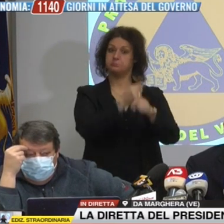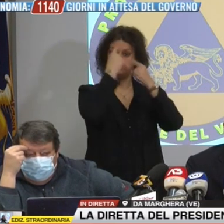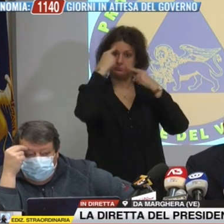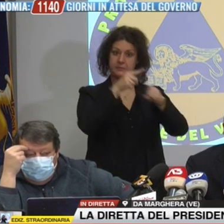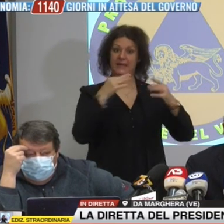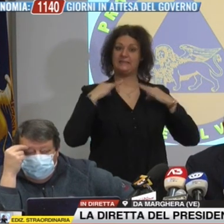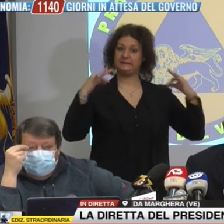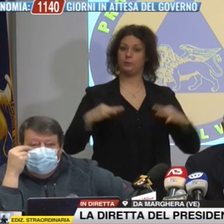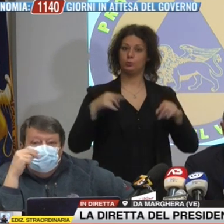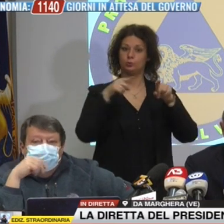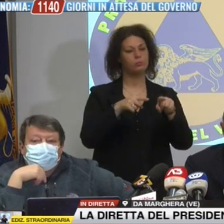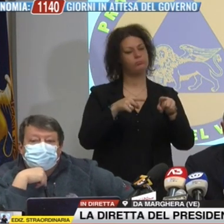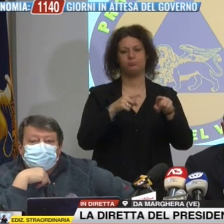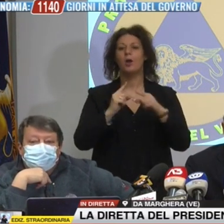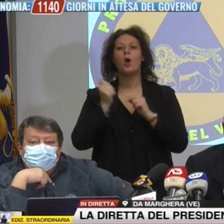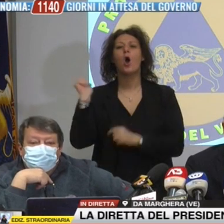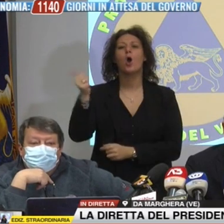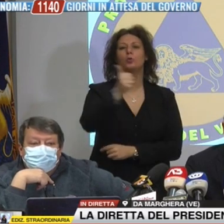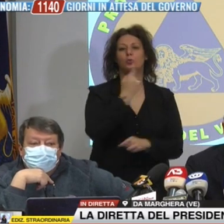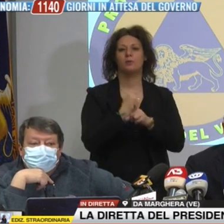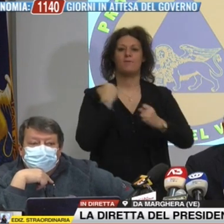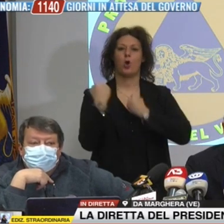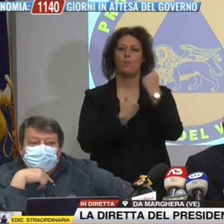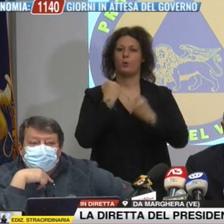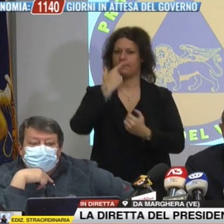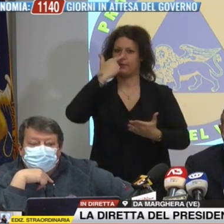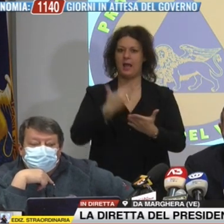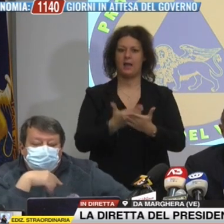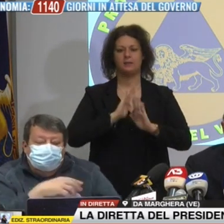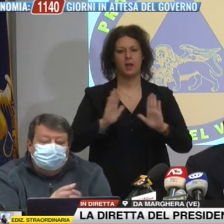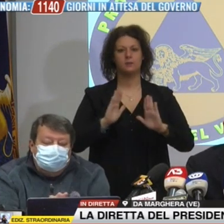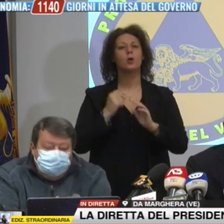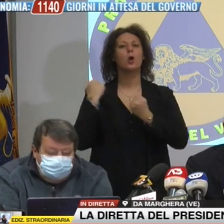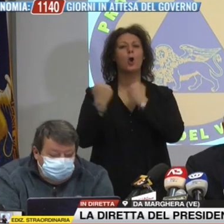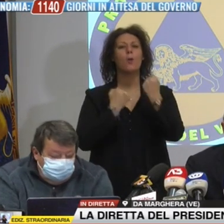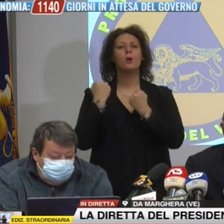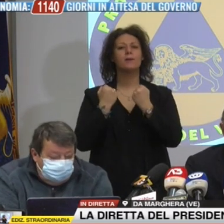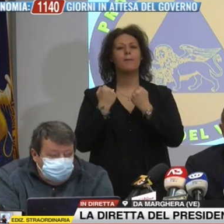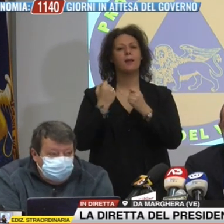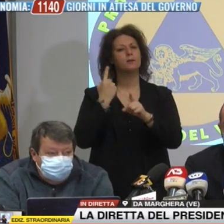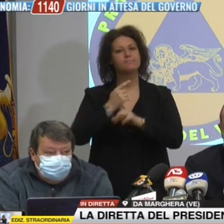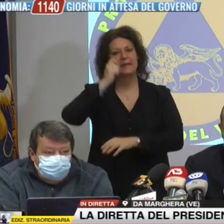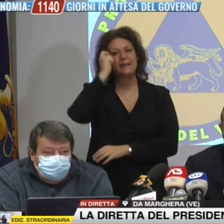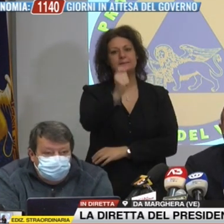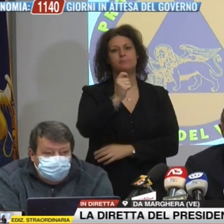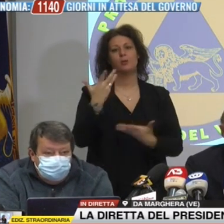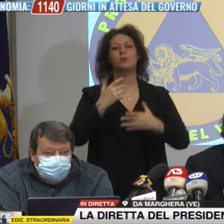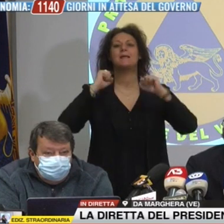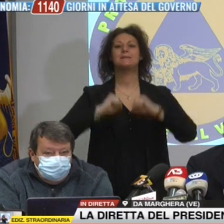casa. Ognuno di noi deve fare comportamenti compatibili e rispettosi di quello che è la salute